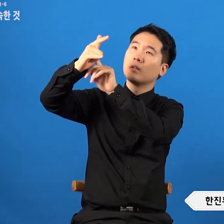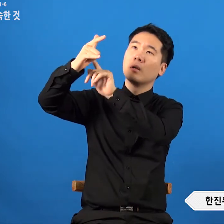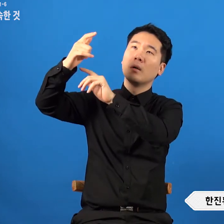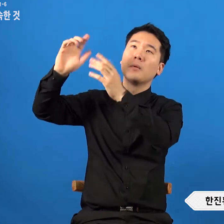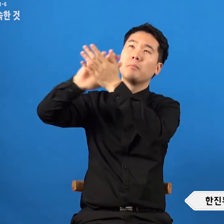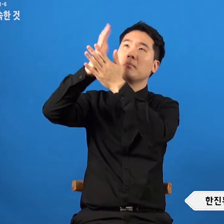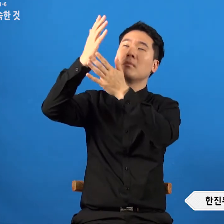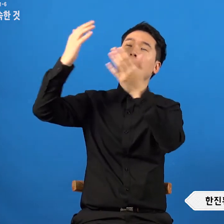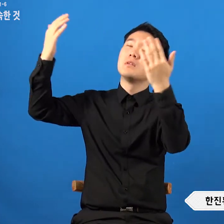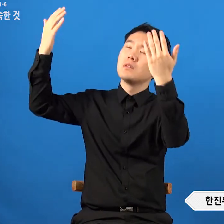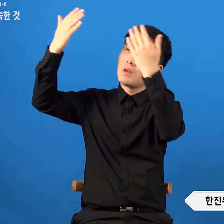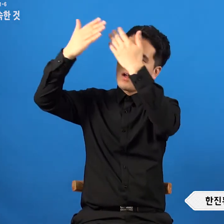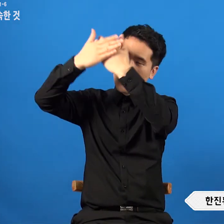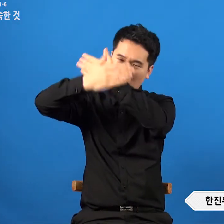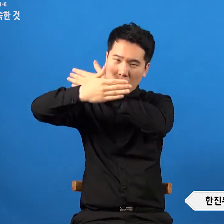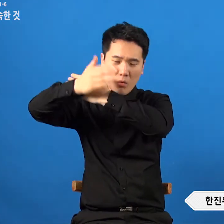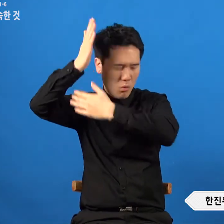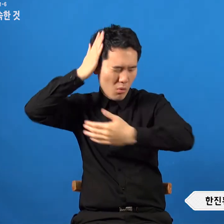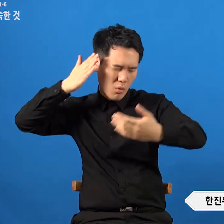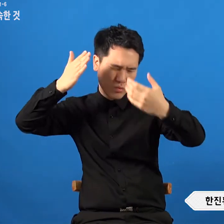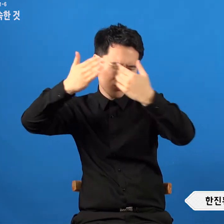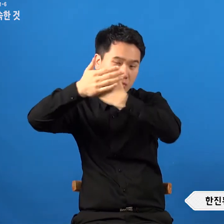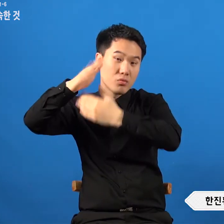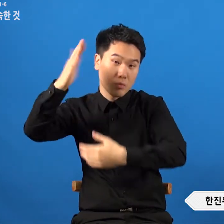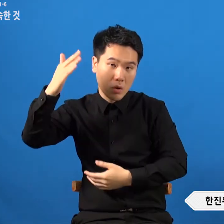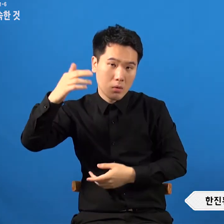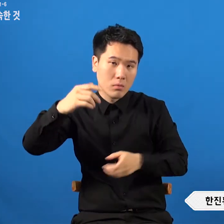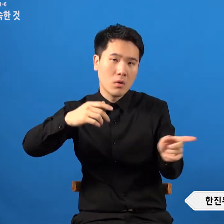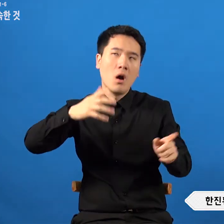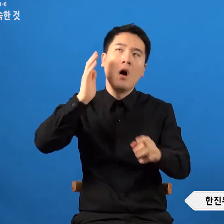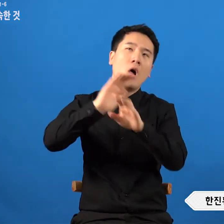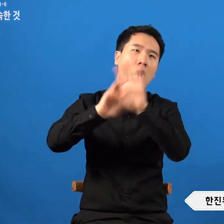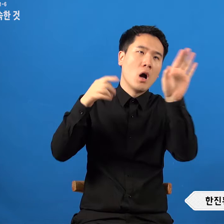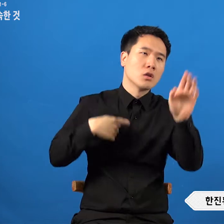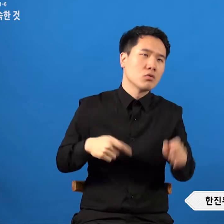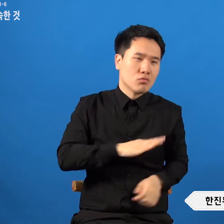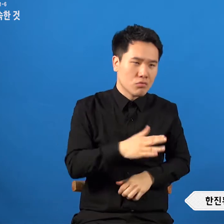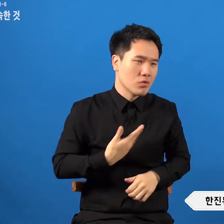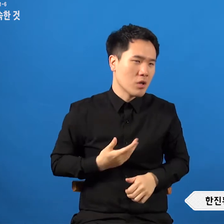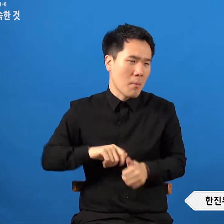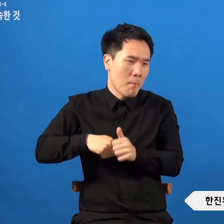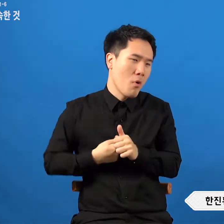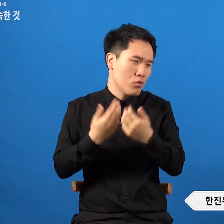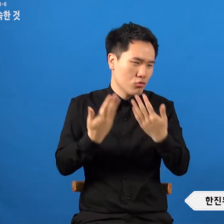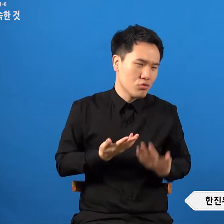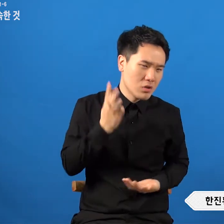캄캄해지면 하늘이 천벌을 내리는 것이라고 생각하면서 벌벌 떨었습니다.